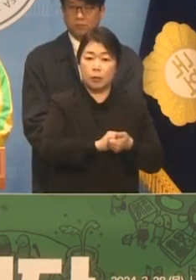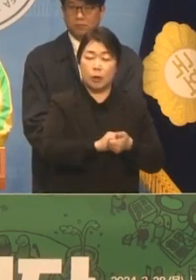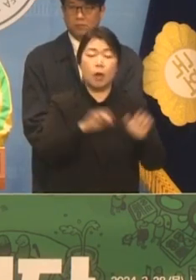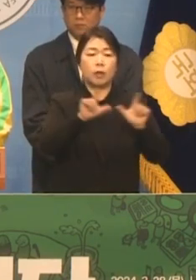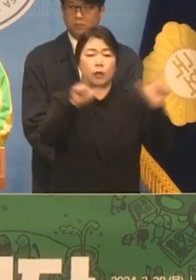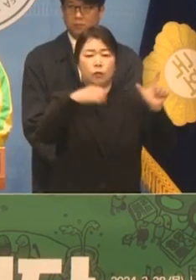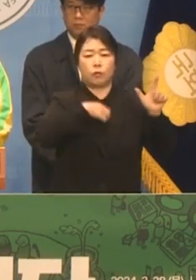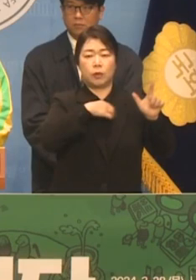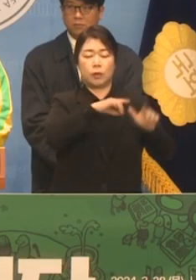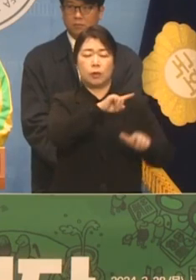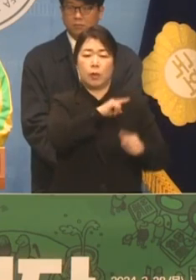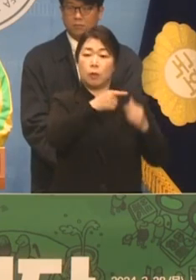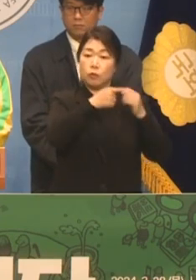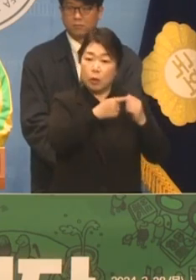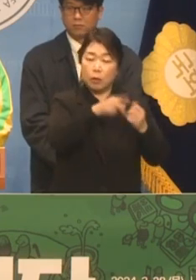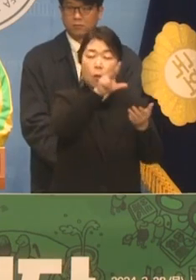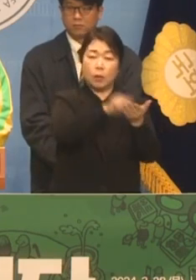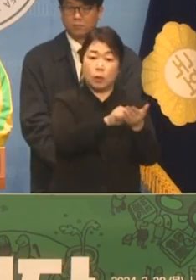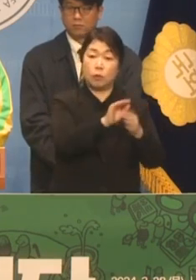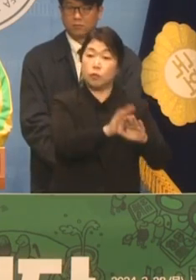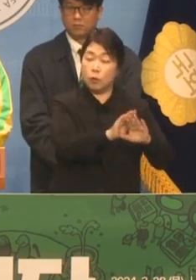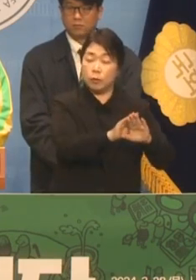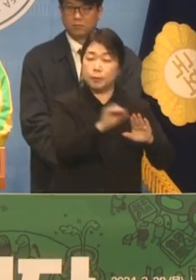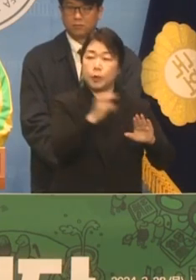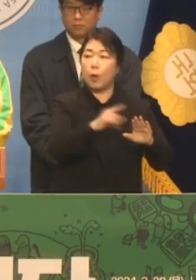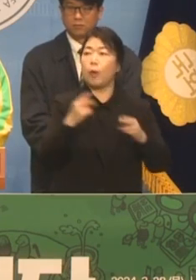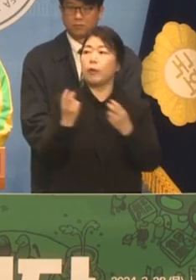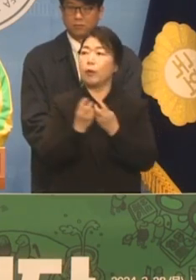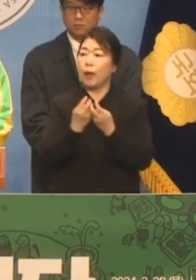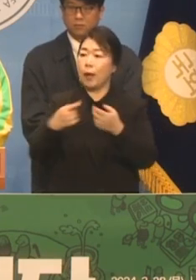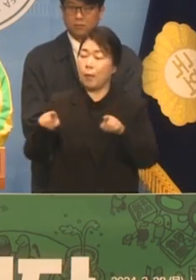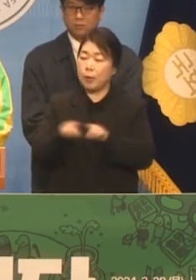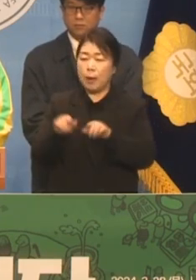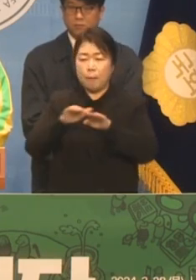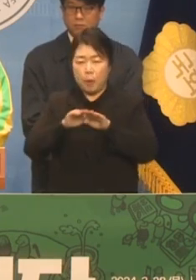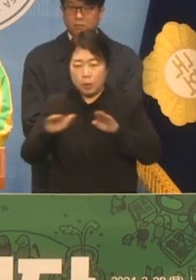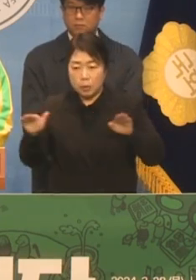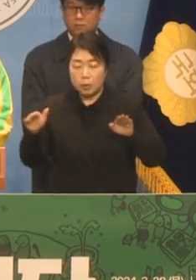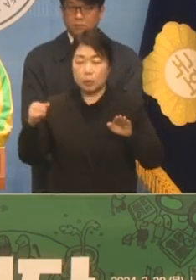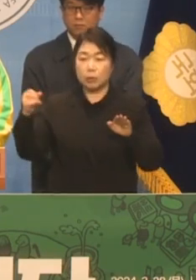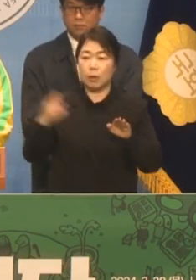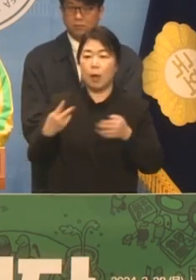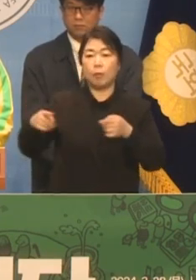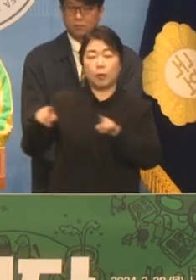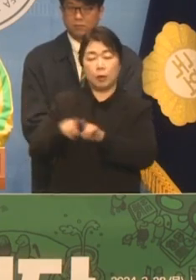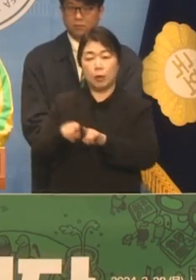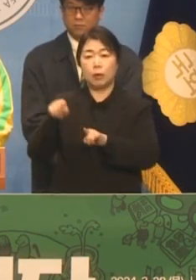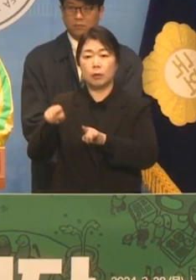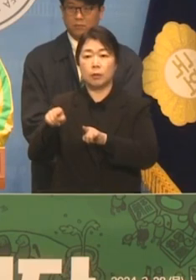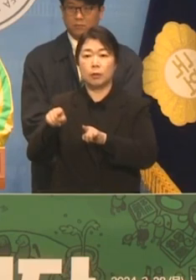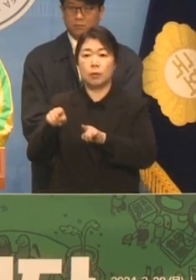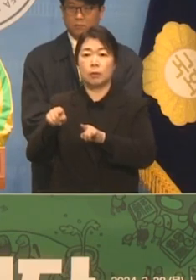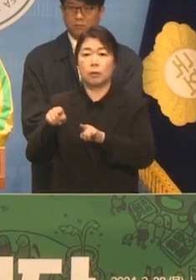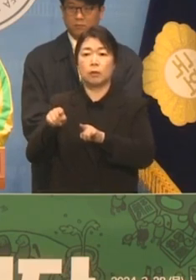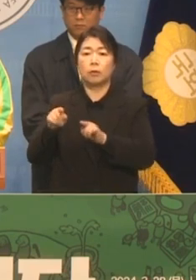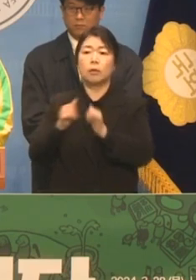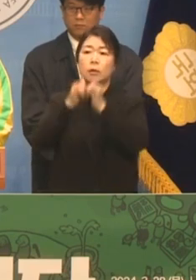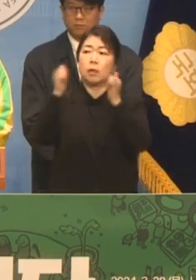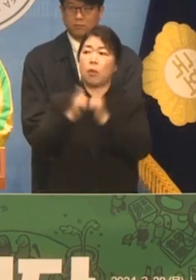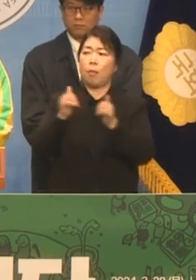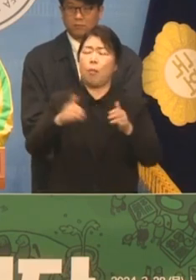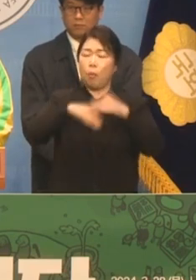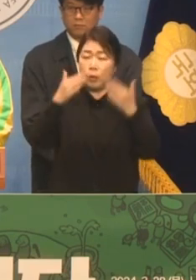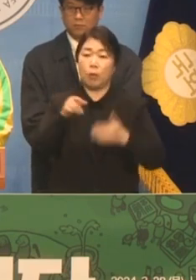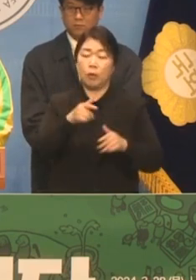과제로 두고 동시에 그러면서도 어떻게 함께 평등하고 함께 그 사회의 모든